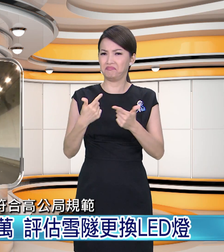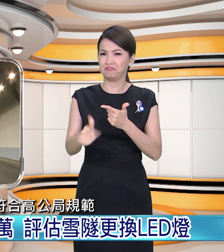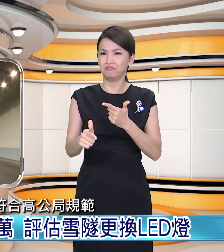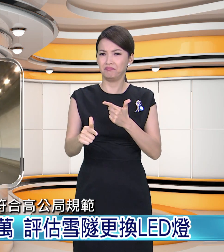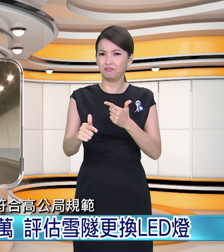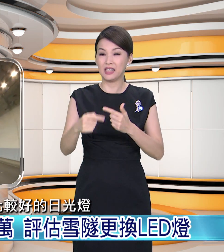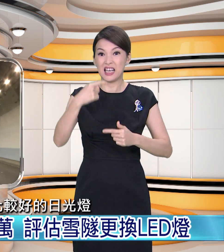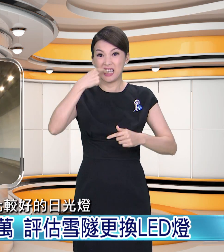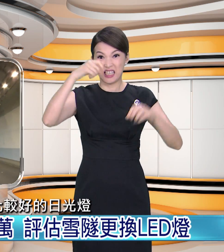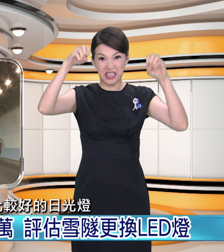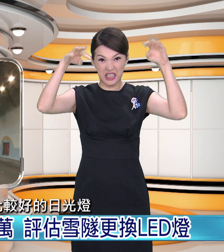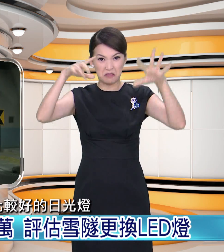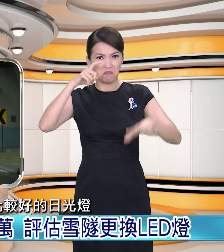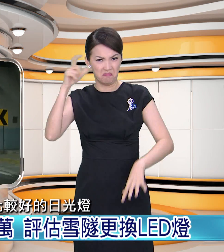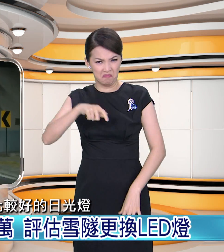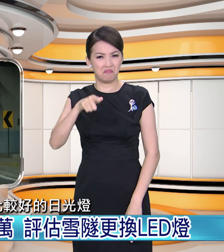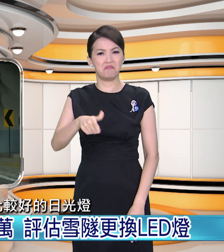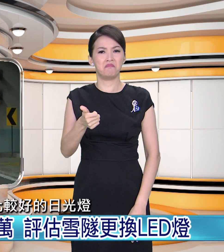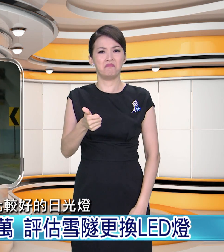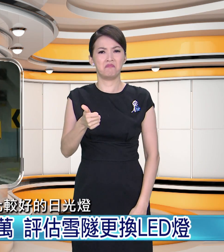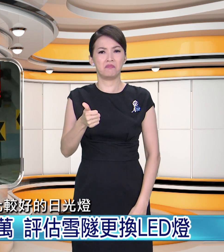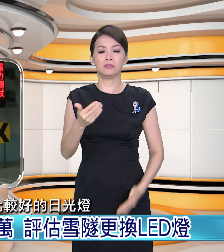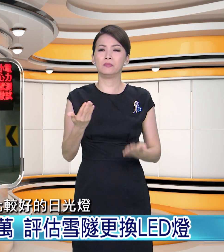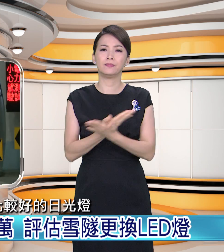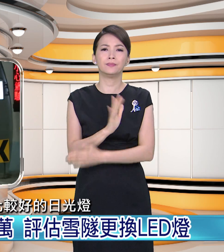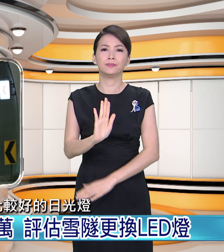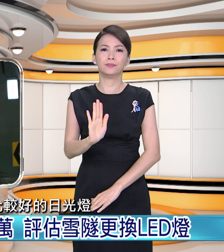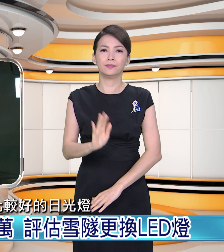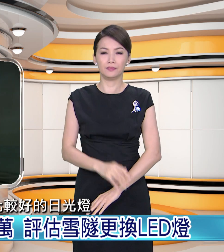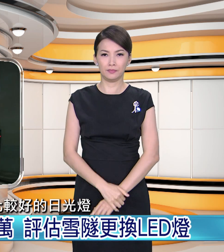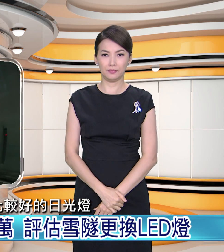范，才会维持连续性比较好的日光灯。